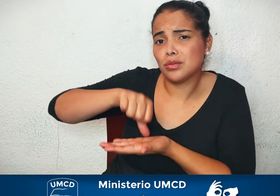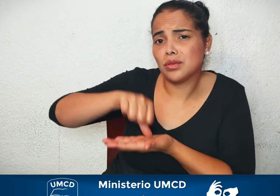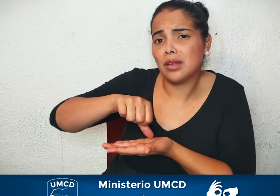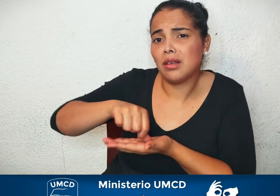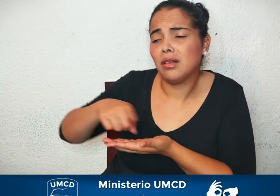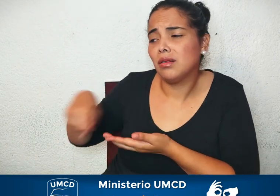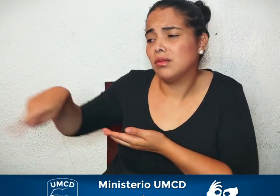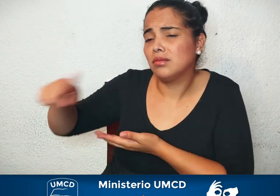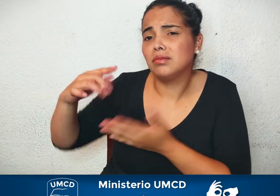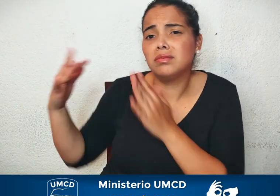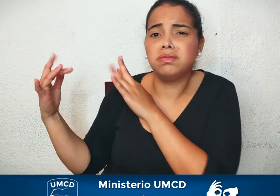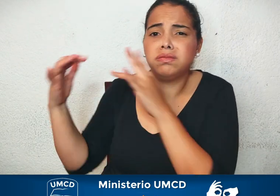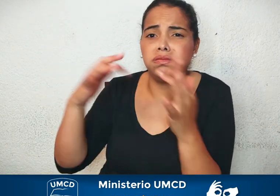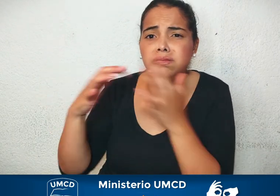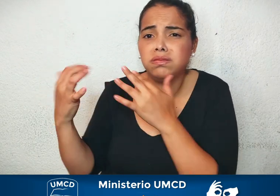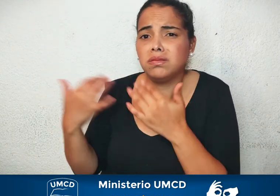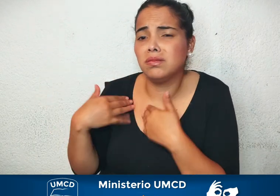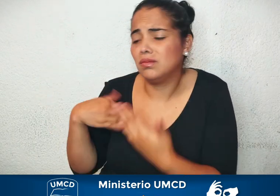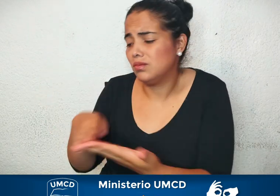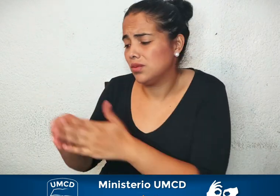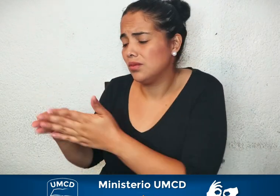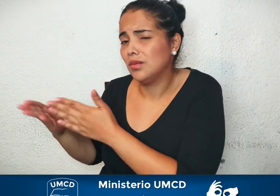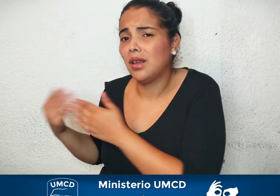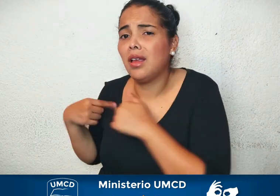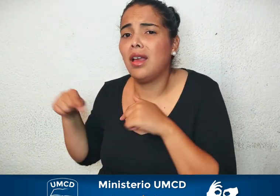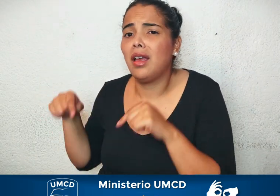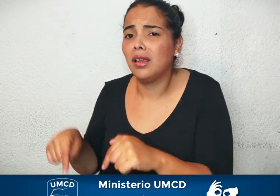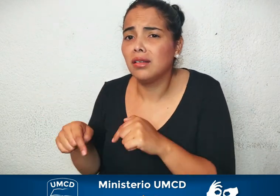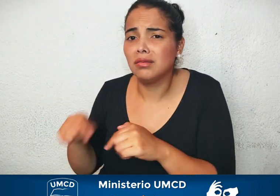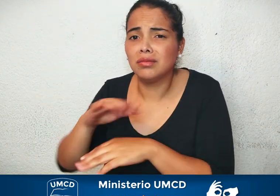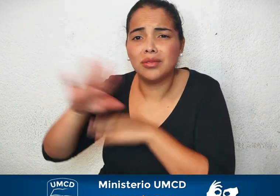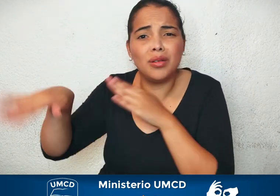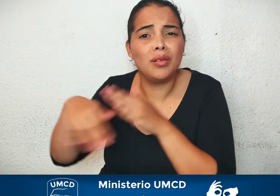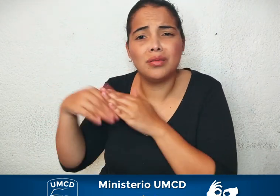están sepultados los cuerpos de mis padres,